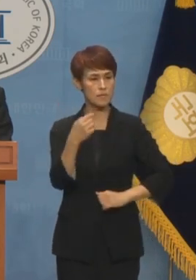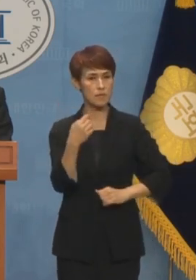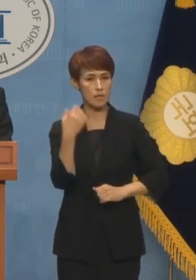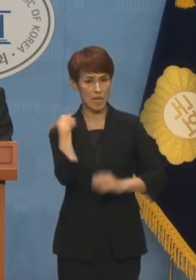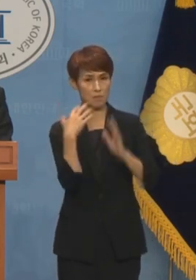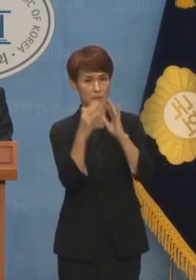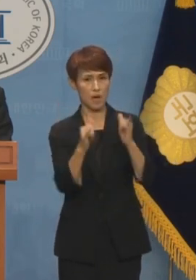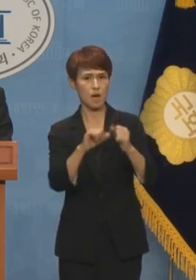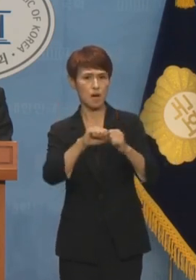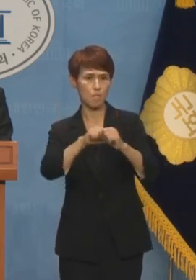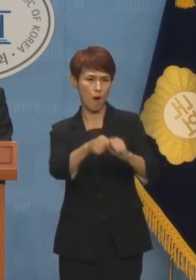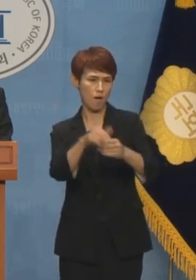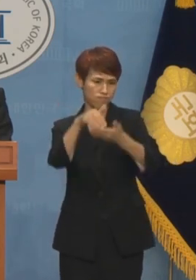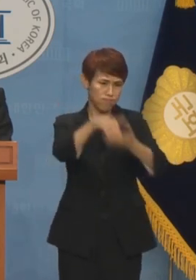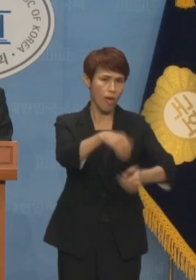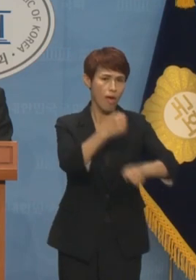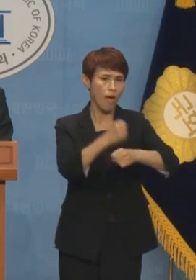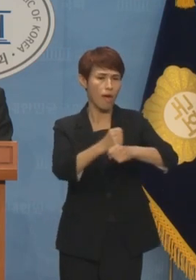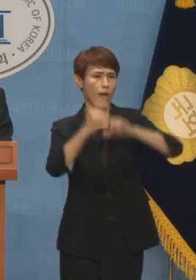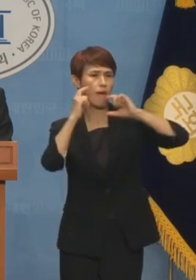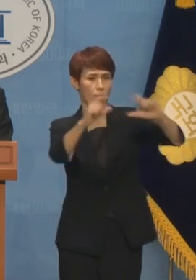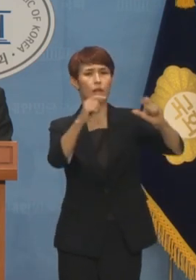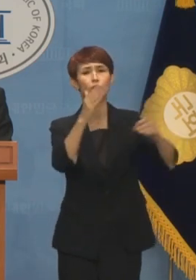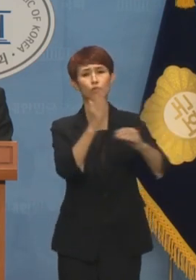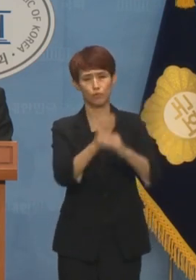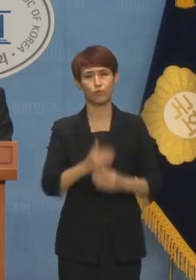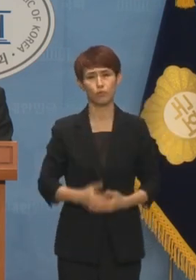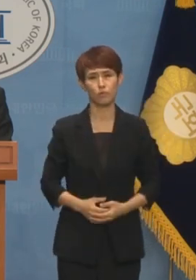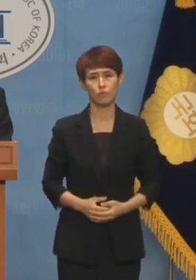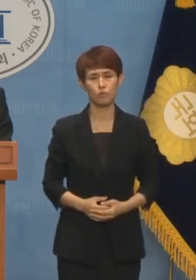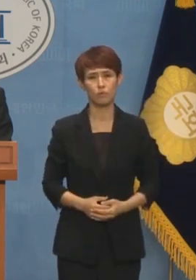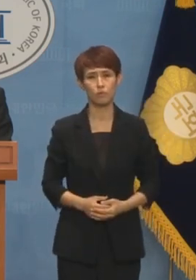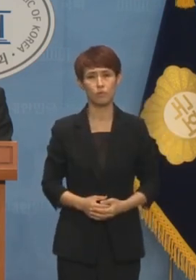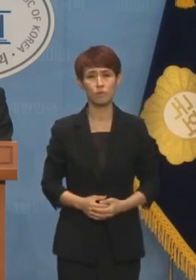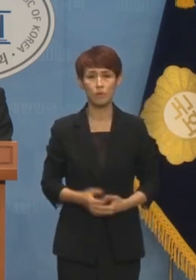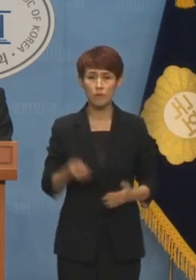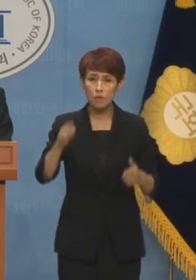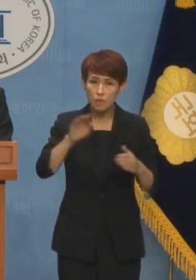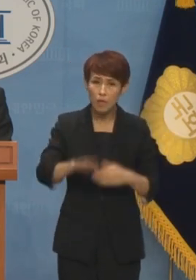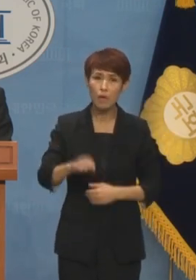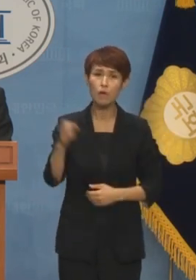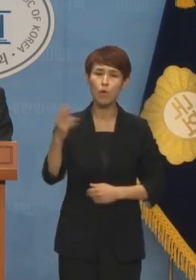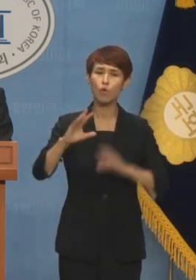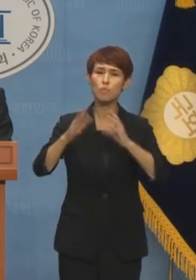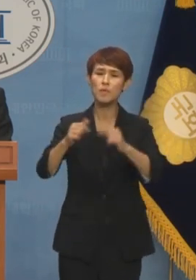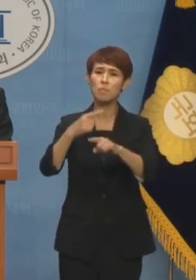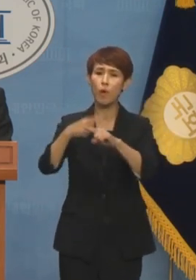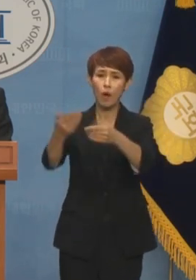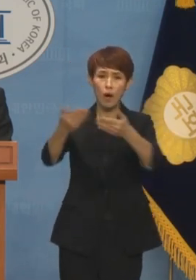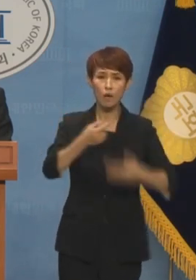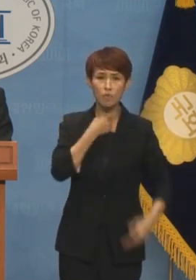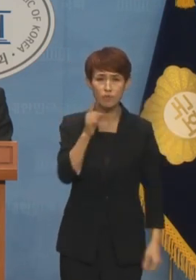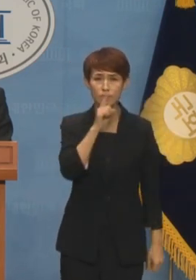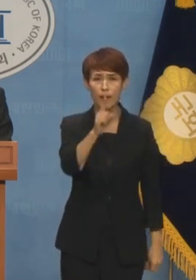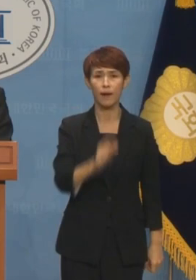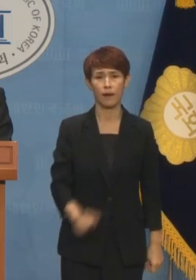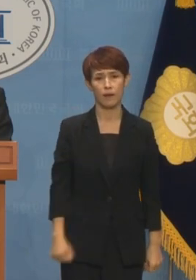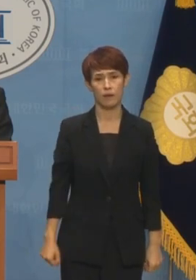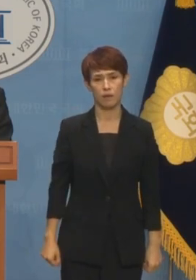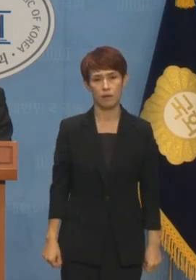수사 외압의 진상규명을 명령하고 계십니다. 그런데 또 무슨 국민적 평가를 받자는 말입니까?